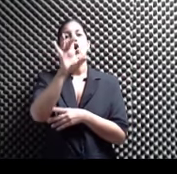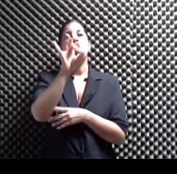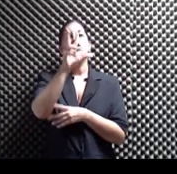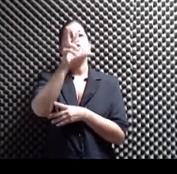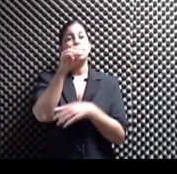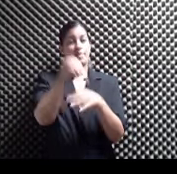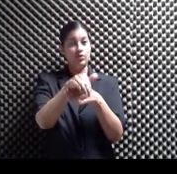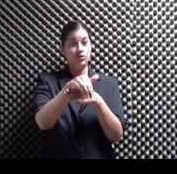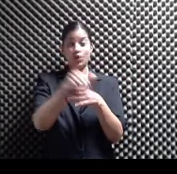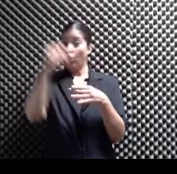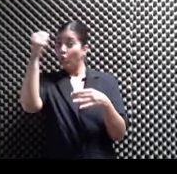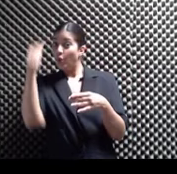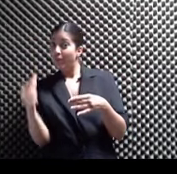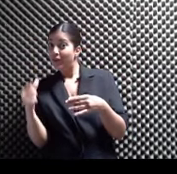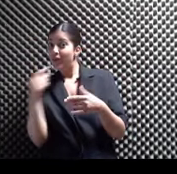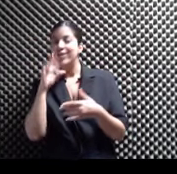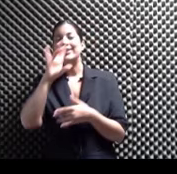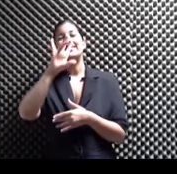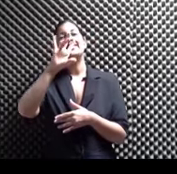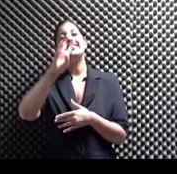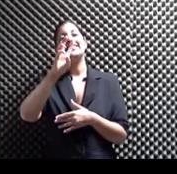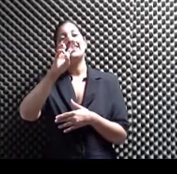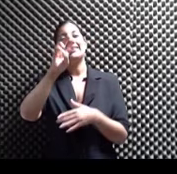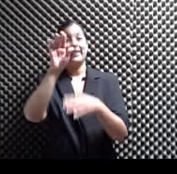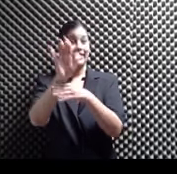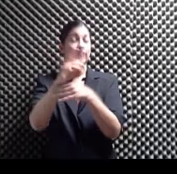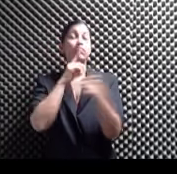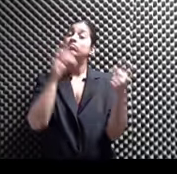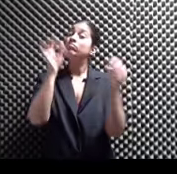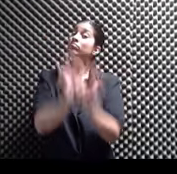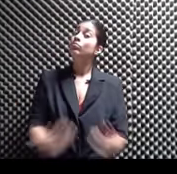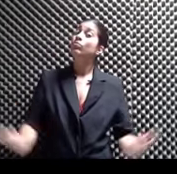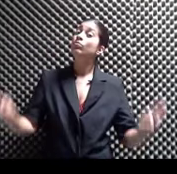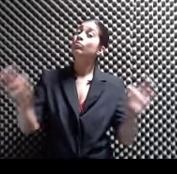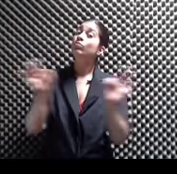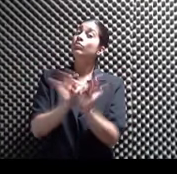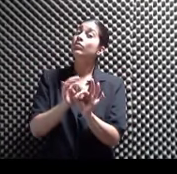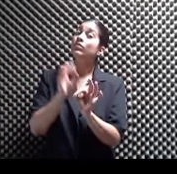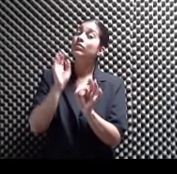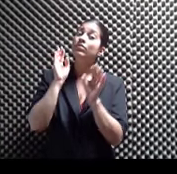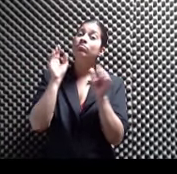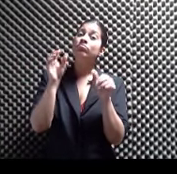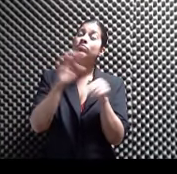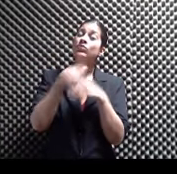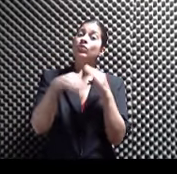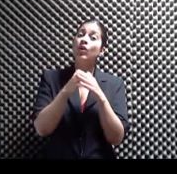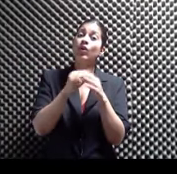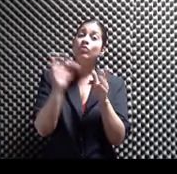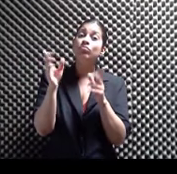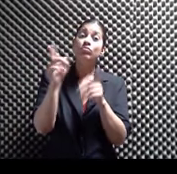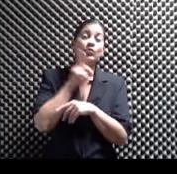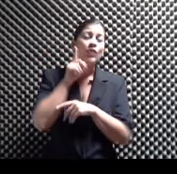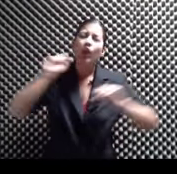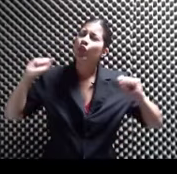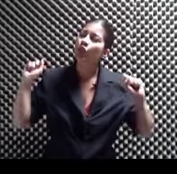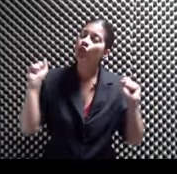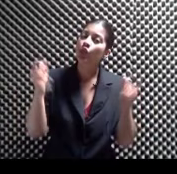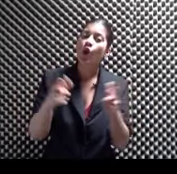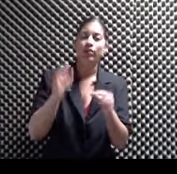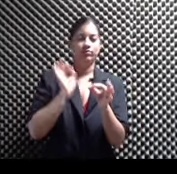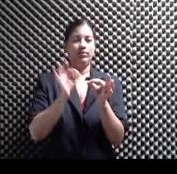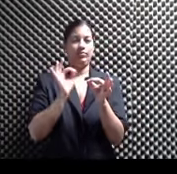noche y las de domingo a las 6 de la tarde. Y bien importante para nuestros amigos de la comunidad sorda. Todas las funciones son